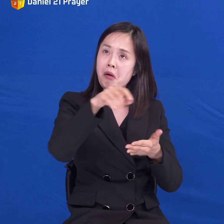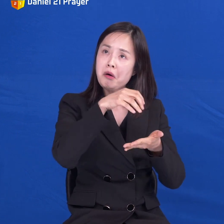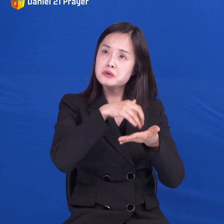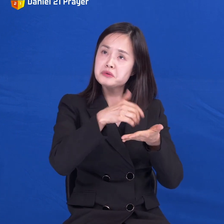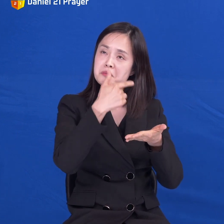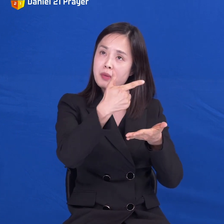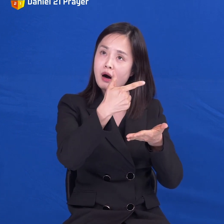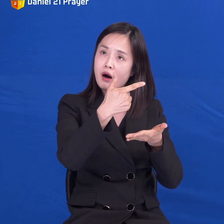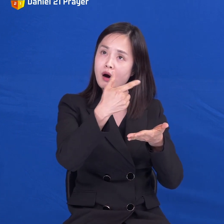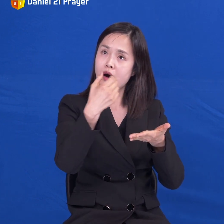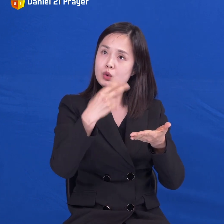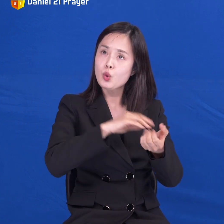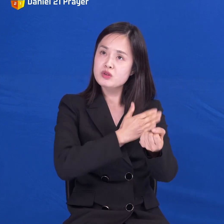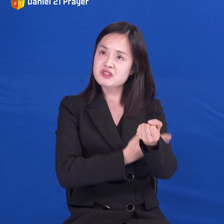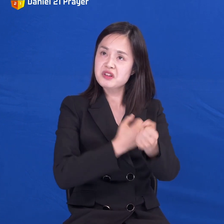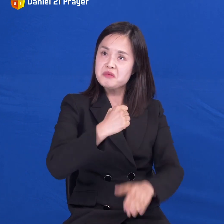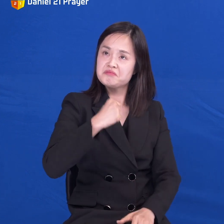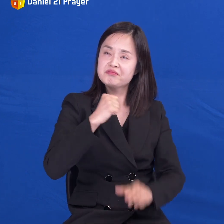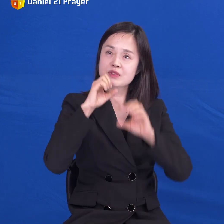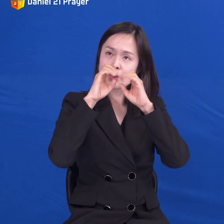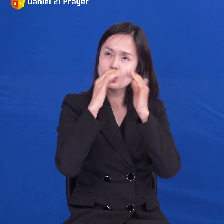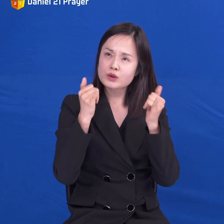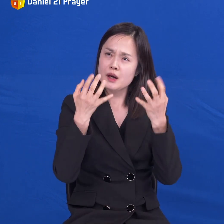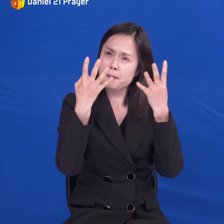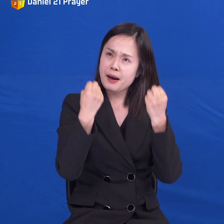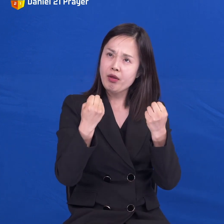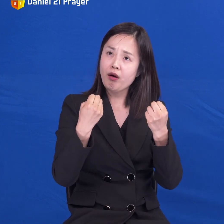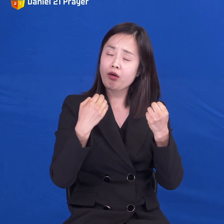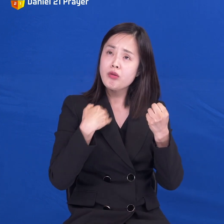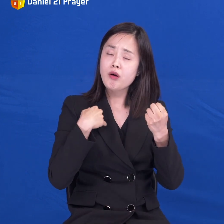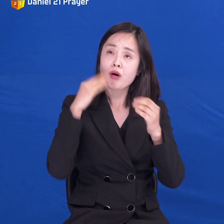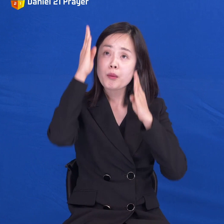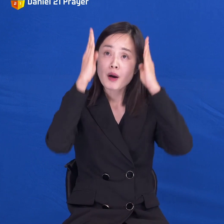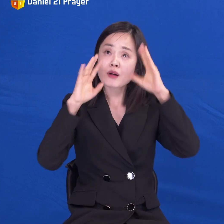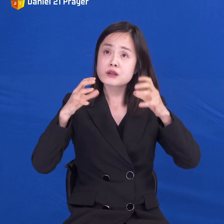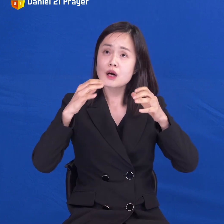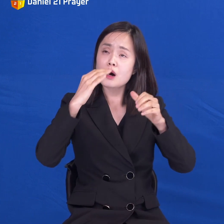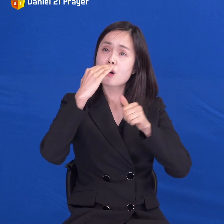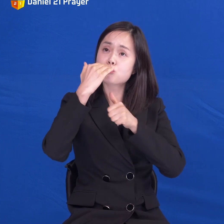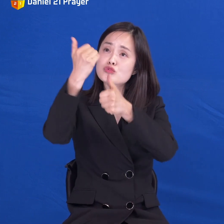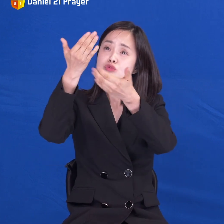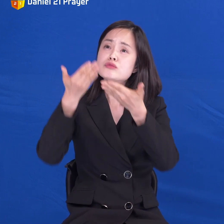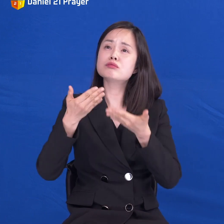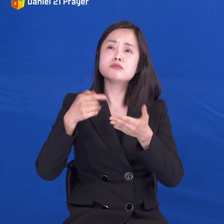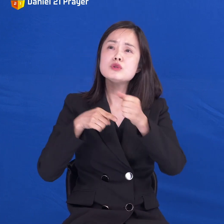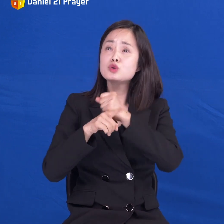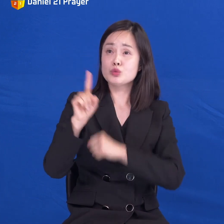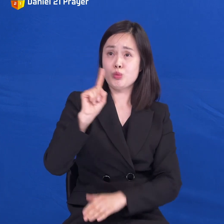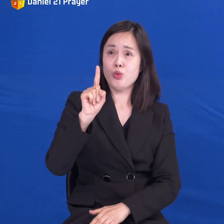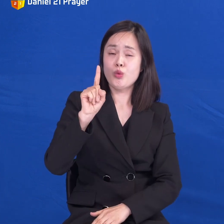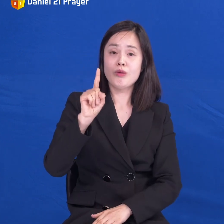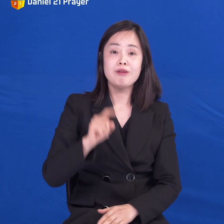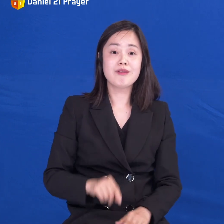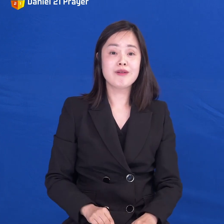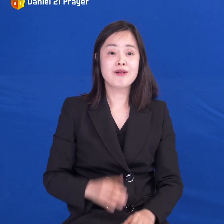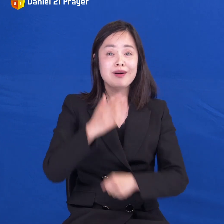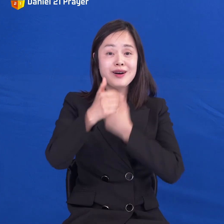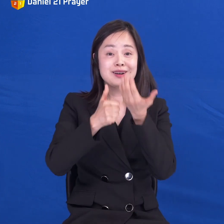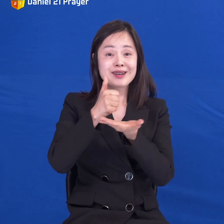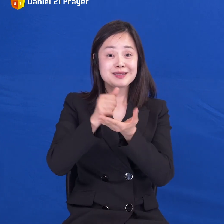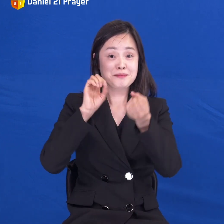종들이 계신데 왜 저를 여기에 부르셨습니까? 그랬더니 하나님께서 생각을 주시는데,